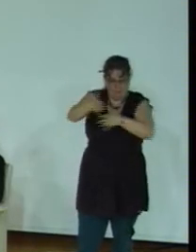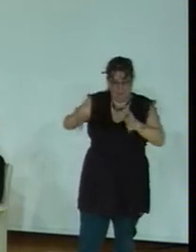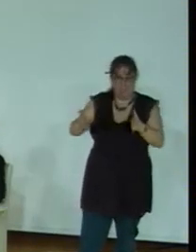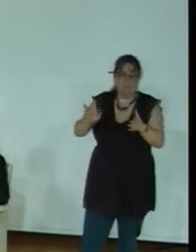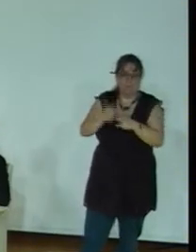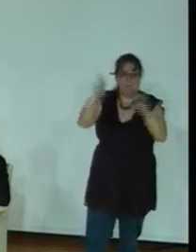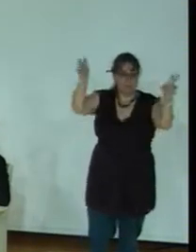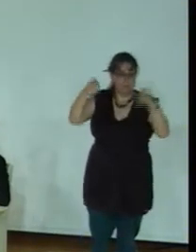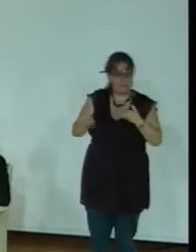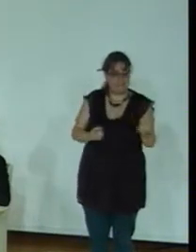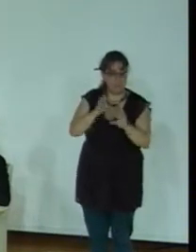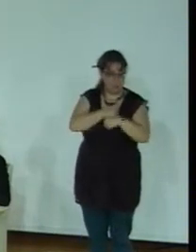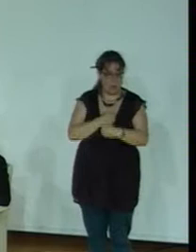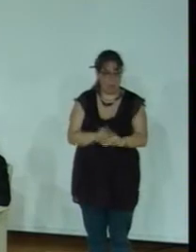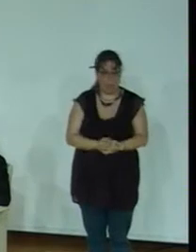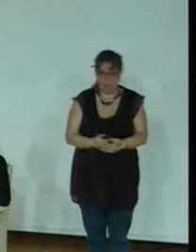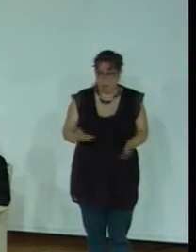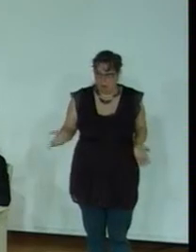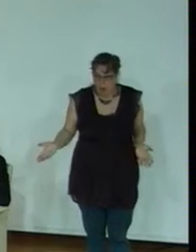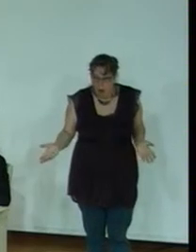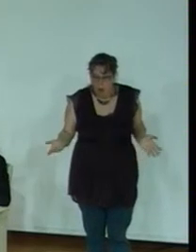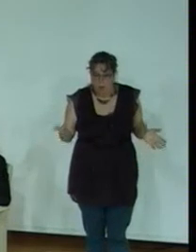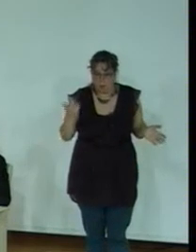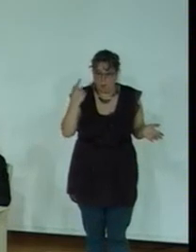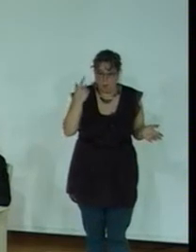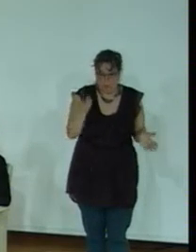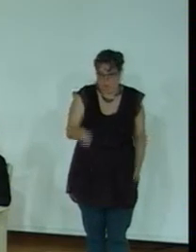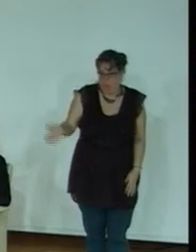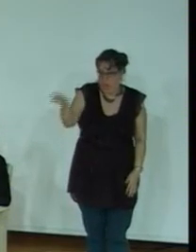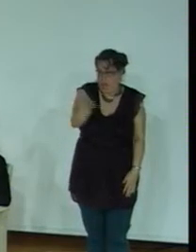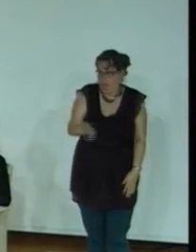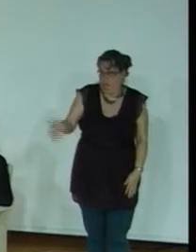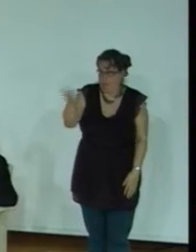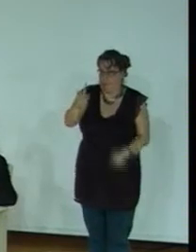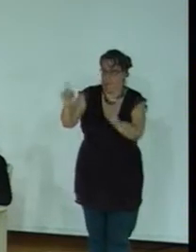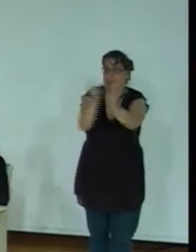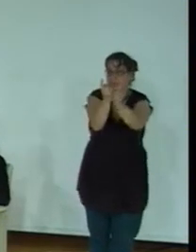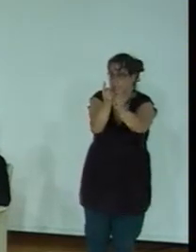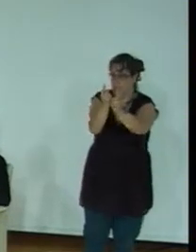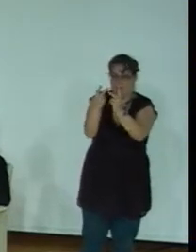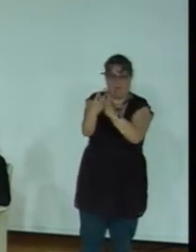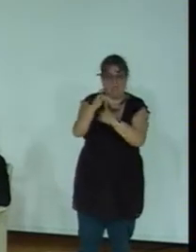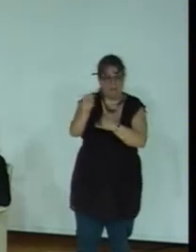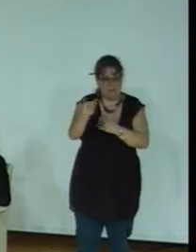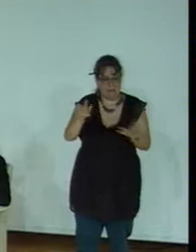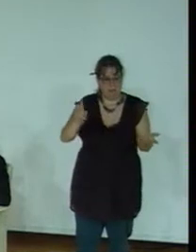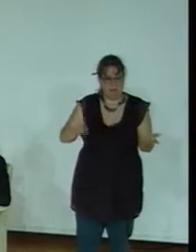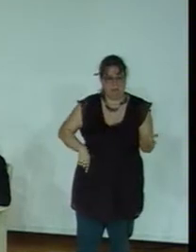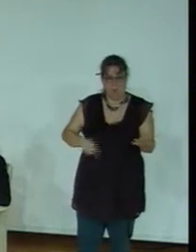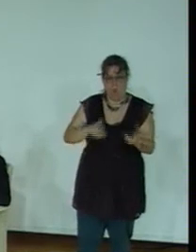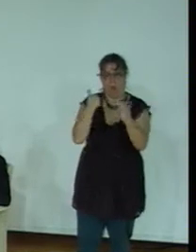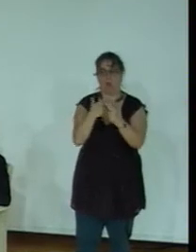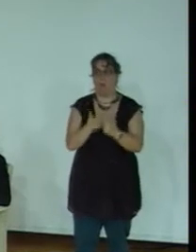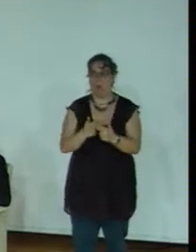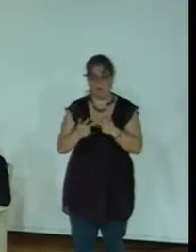les acteurs ou les gens qui vont l'utiliser n'auront de compte à rendre qu'à très peu de personnes qui vont se retrouver à concentrer énormément de pouvoir entre leurs